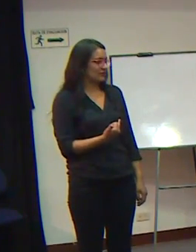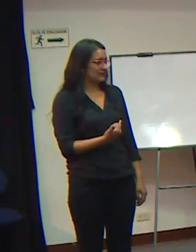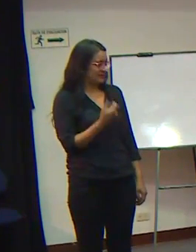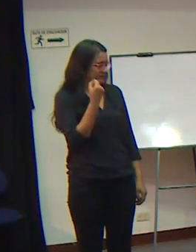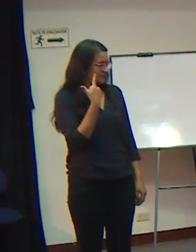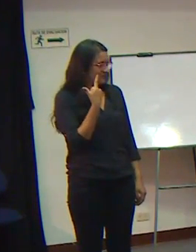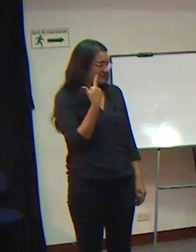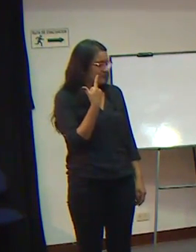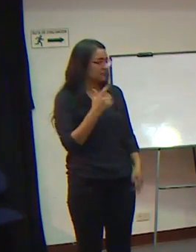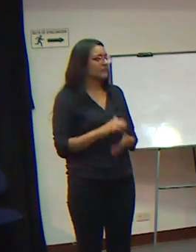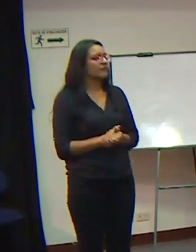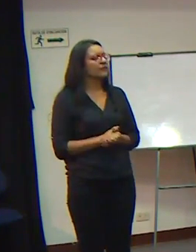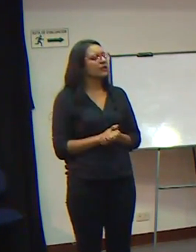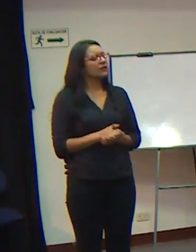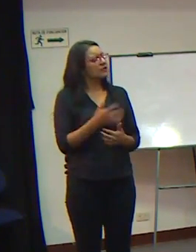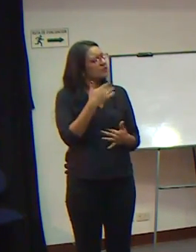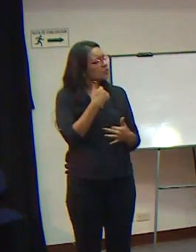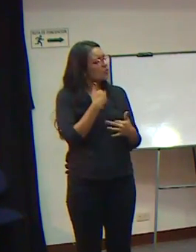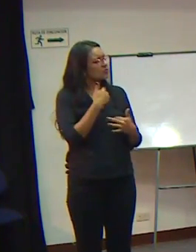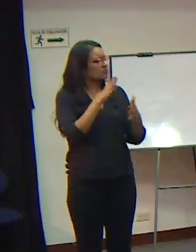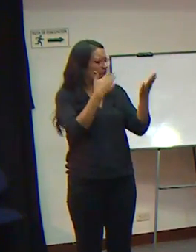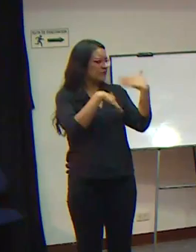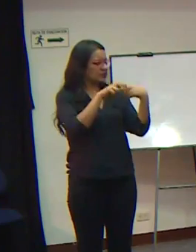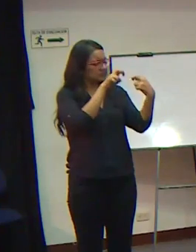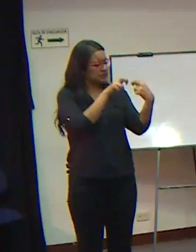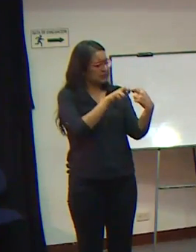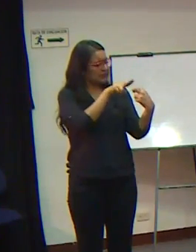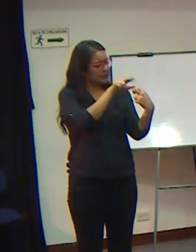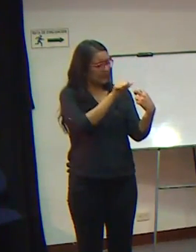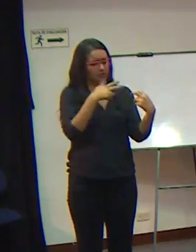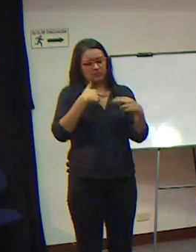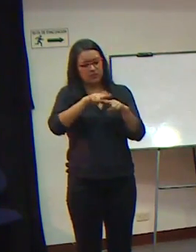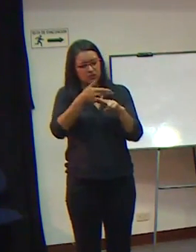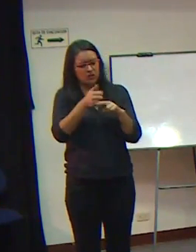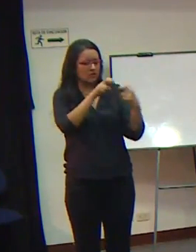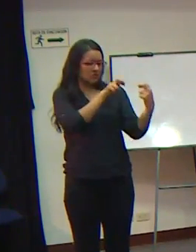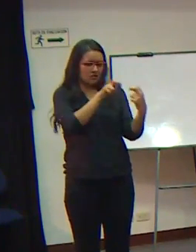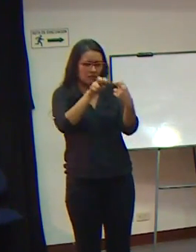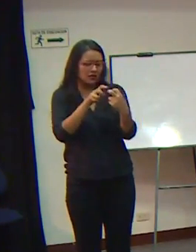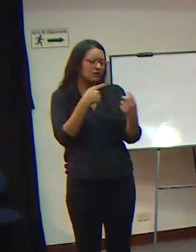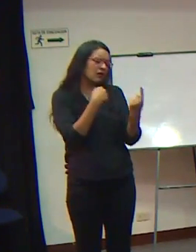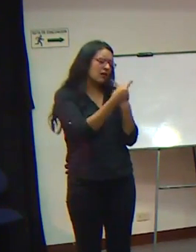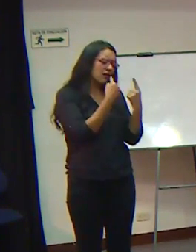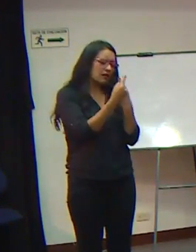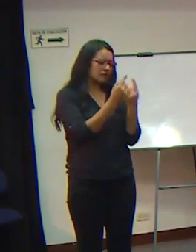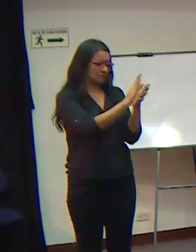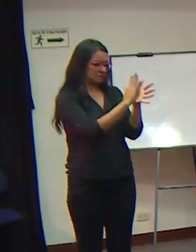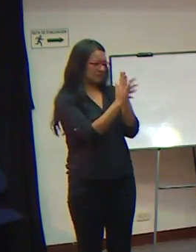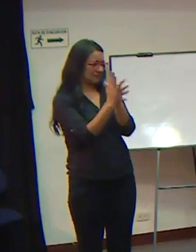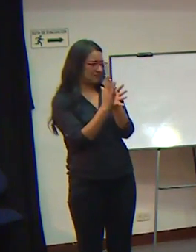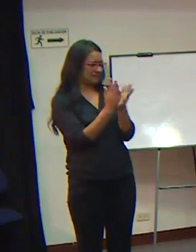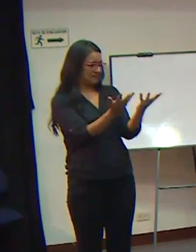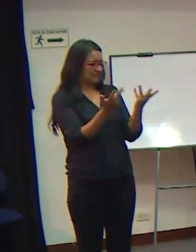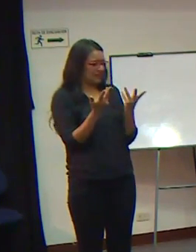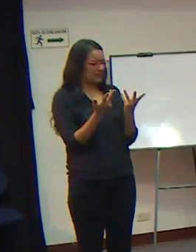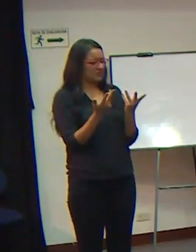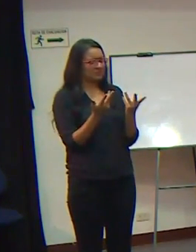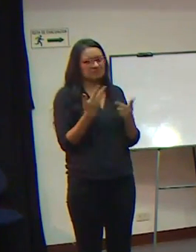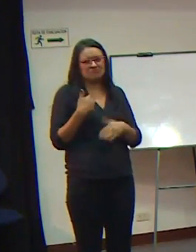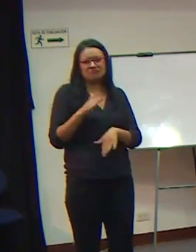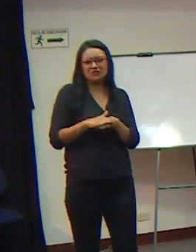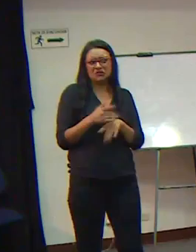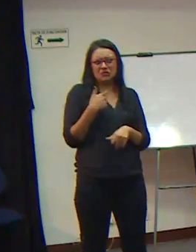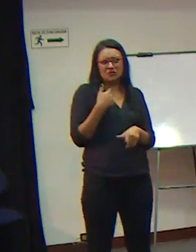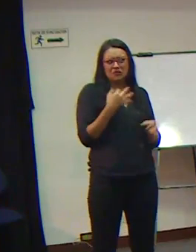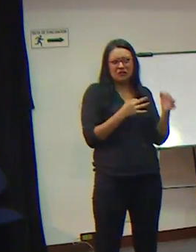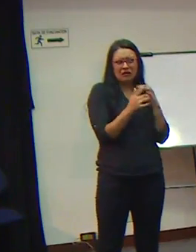¿sí? Y yo he conversado con mi hermana y con mi sobrina y ellas, por ejemplo, me decían pues que ellas no han vivido